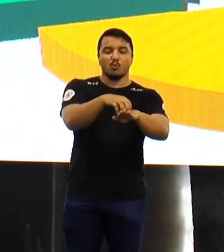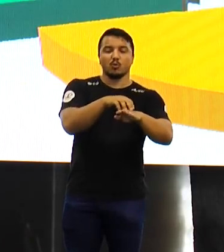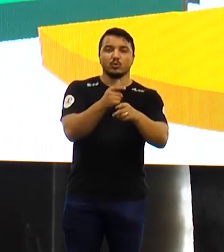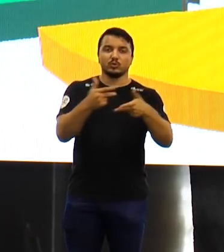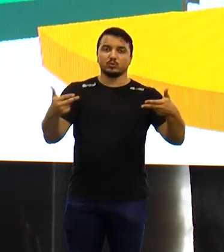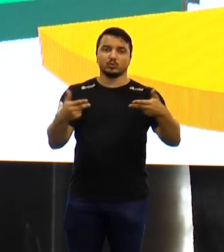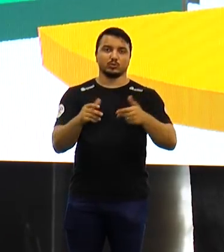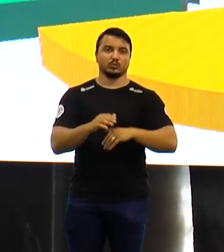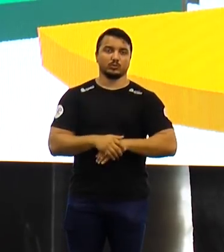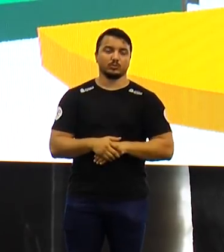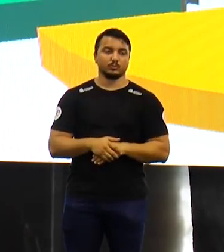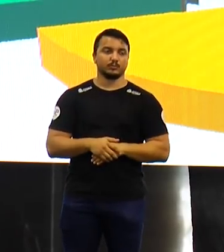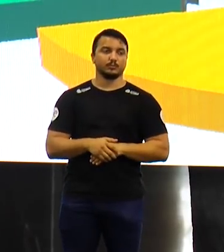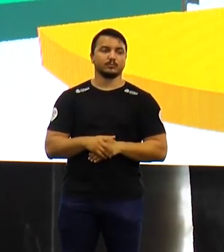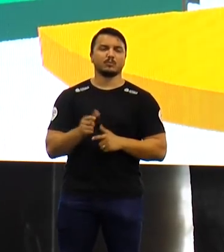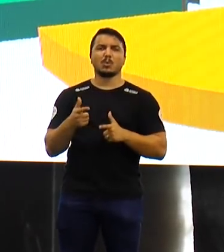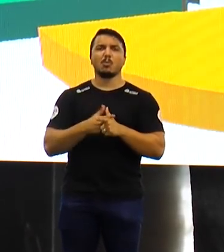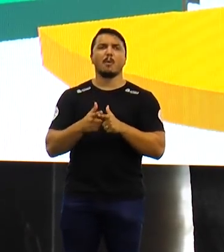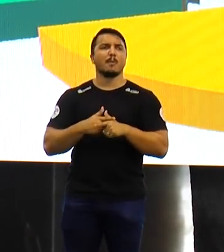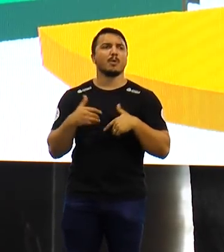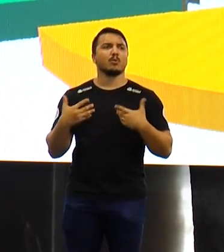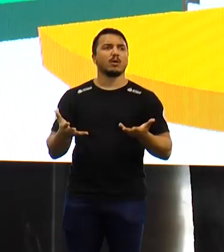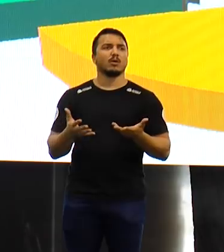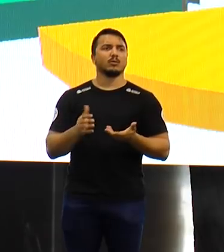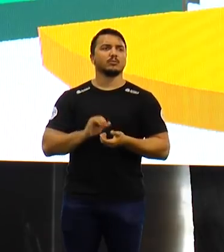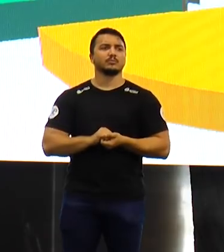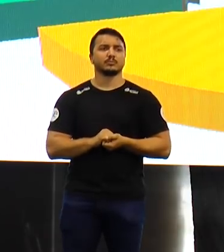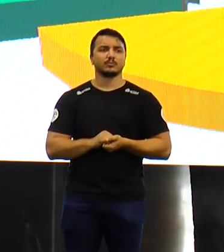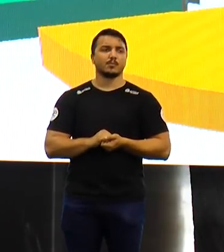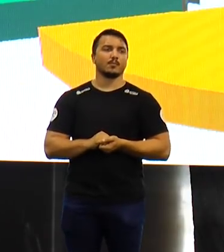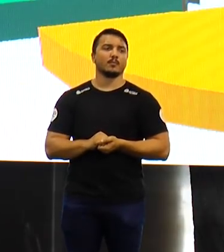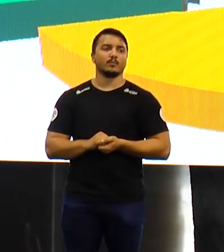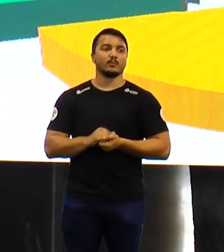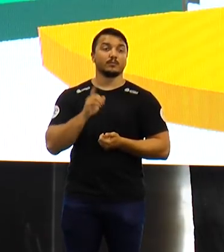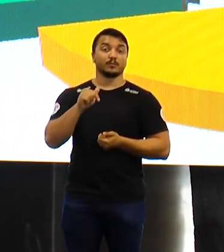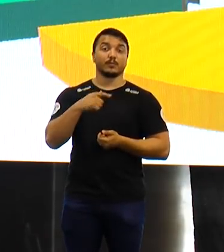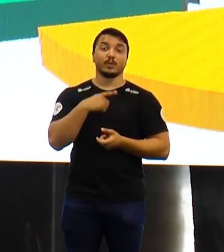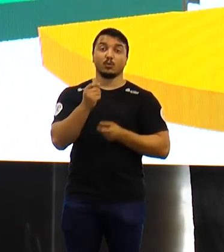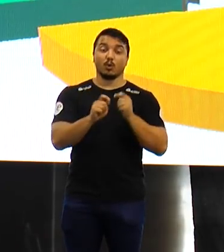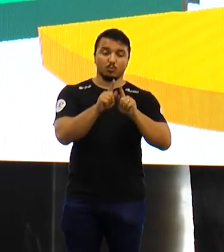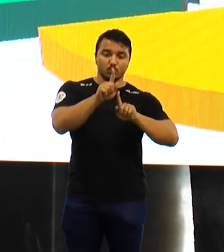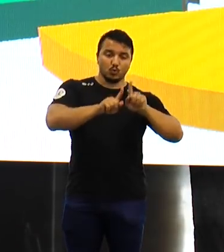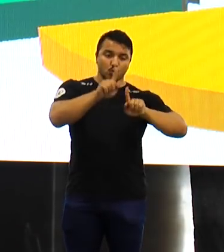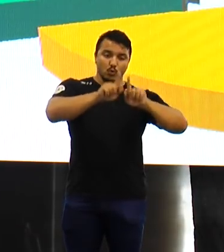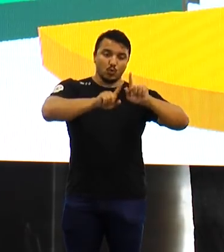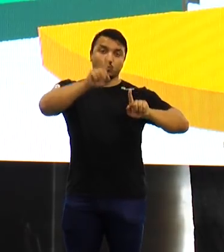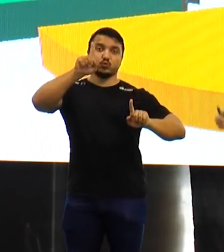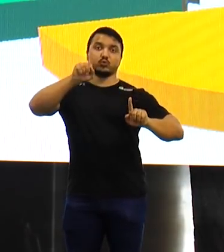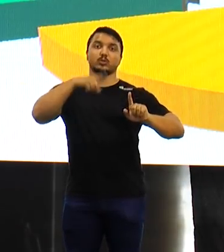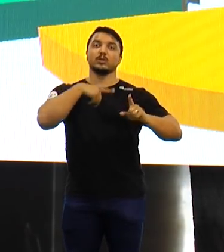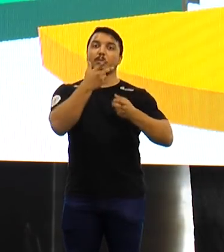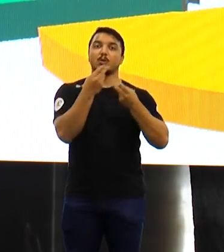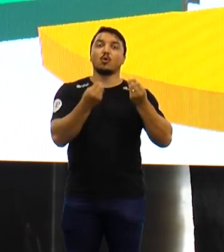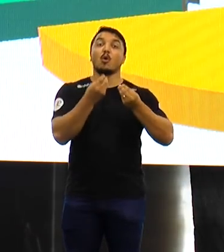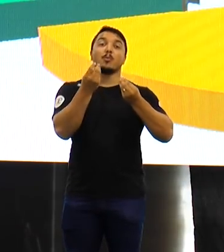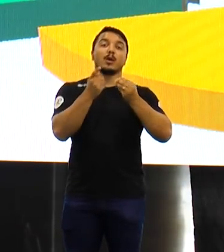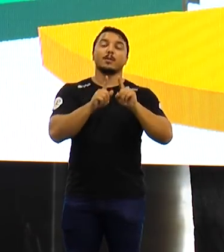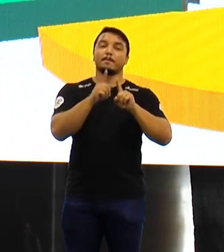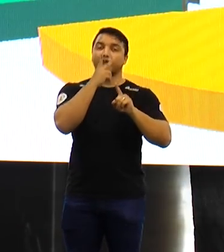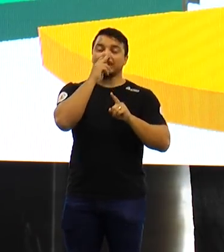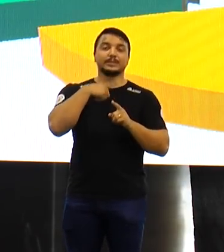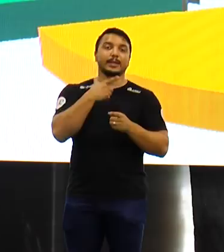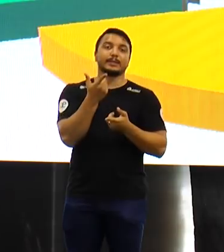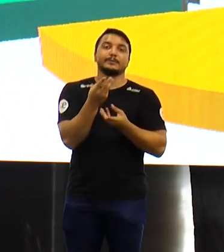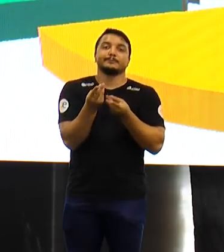Brasil. Professor, qual é o problema disso? A competitividade dos produtos brasileiros está